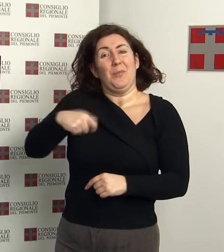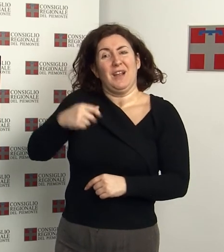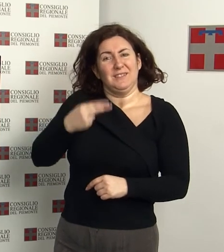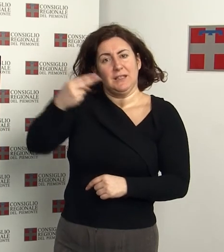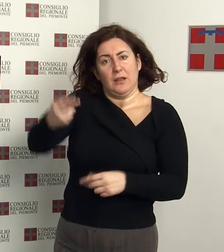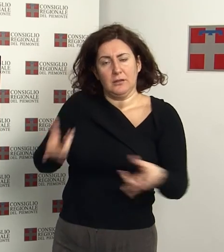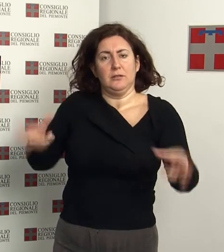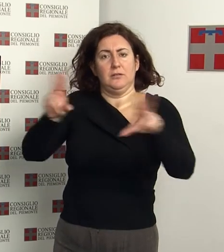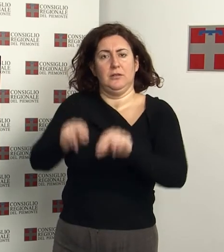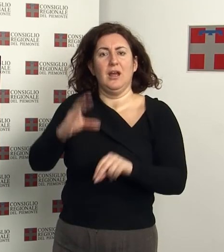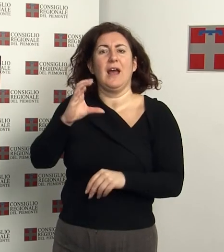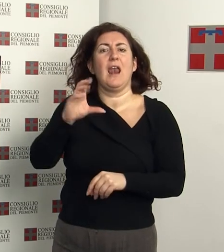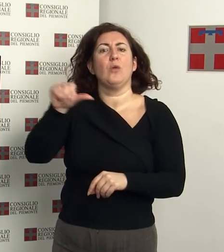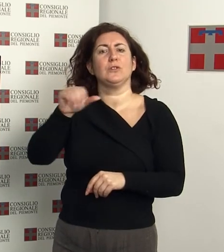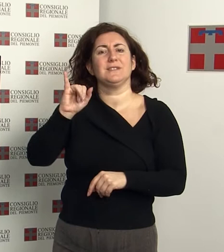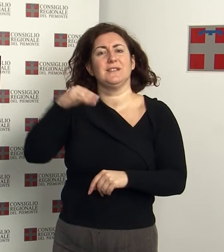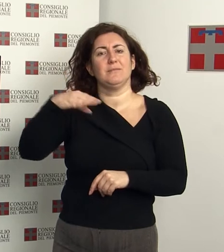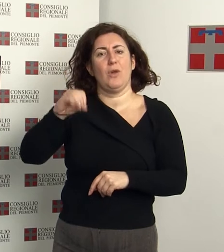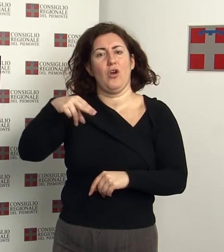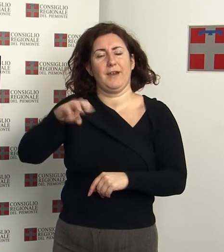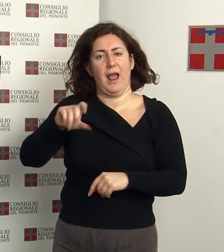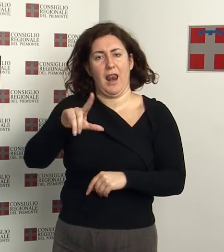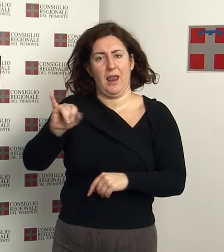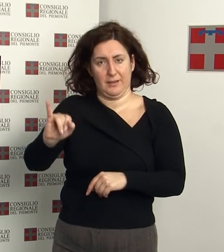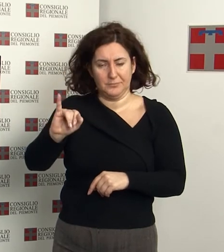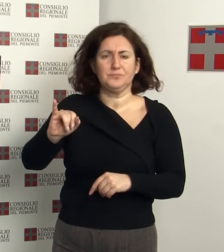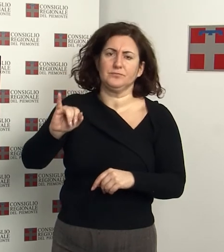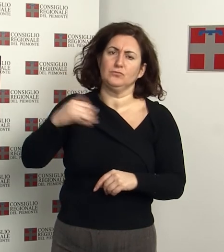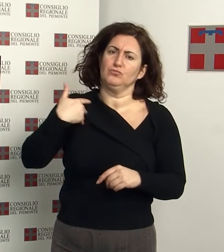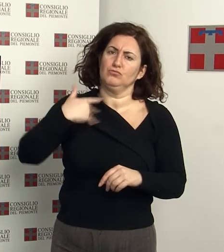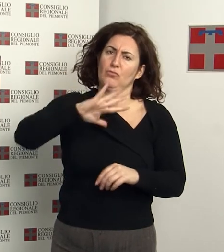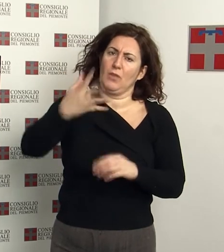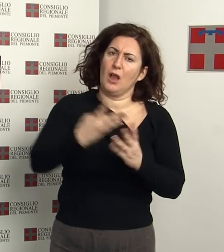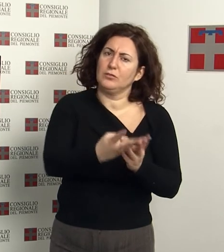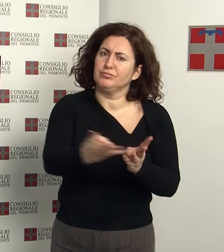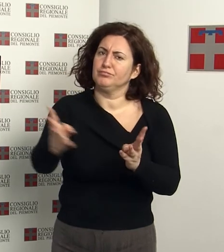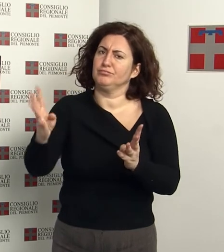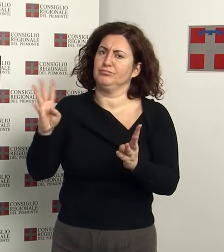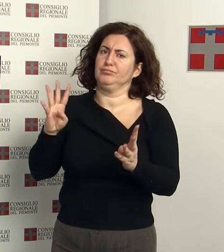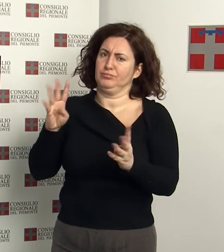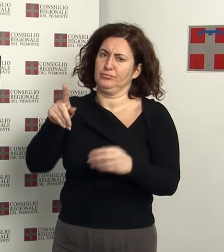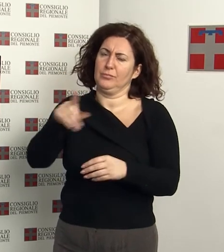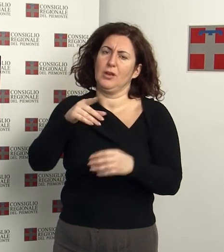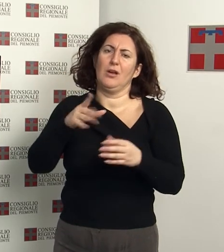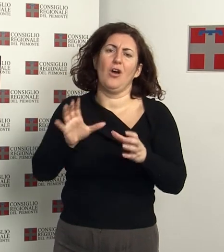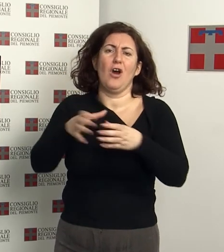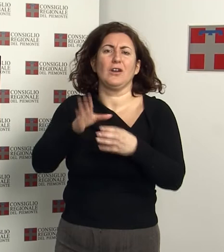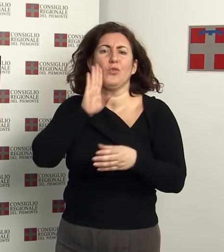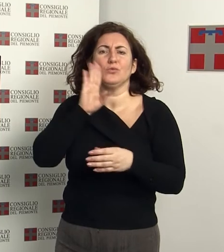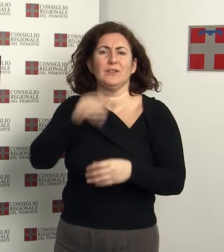regionale claudio simonelli gli altri componenti dell'organo consultivo indipendente della regione sono il magistrato riposo corrado